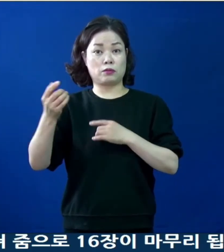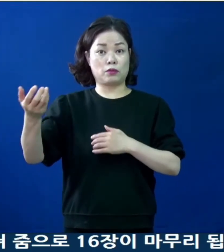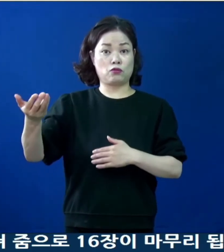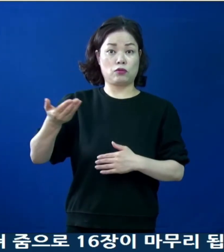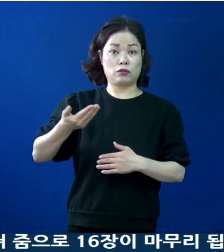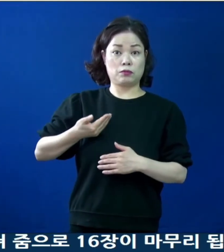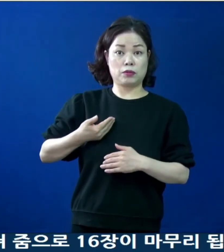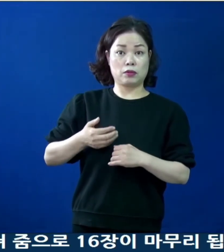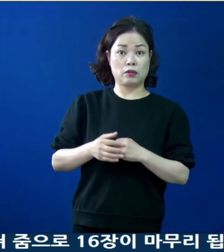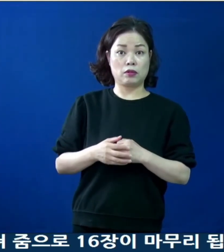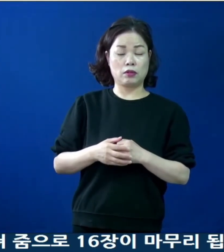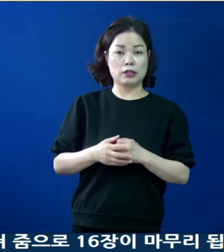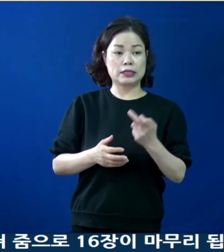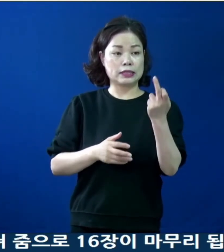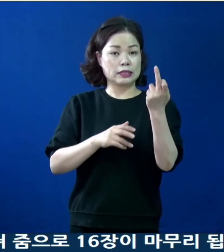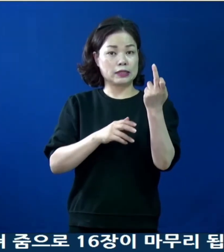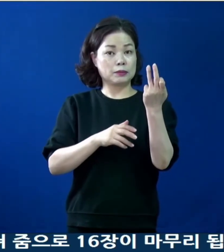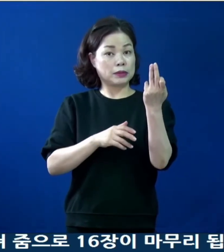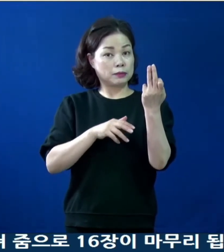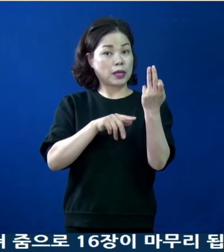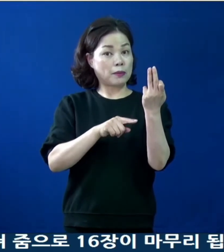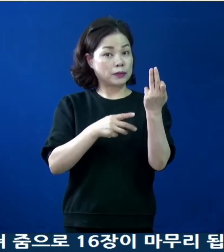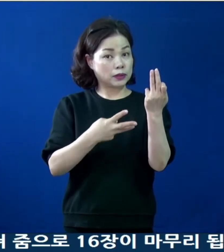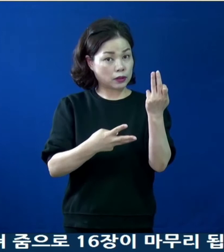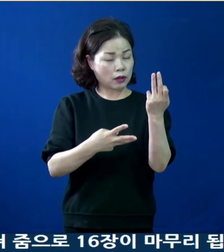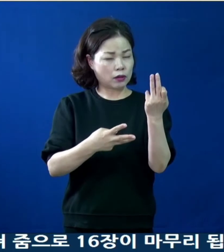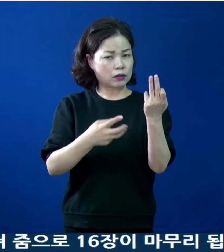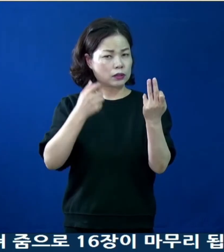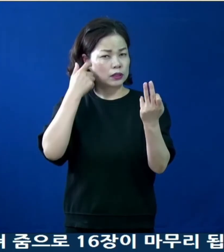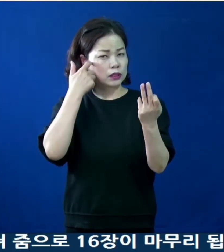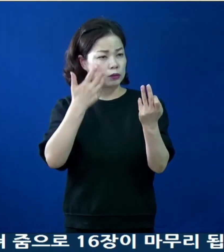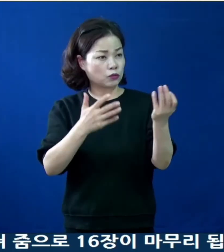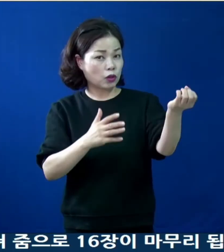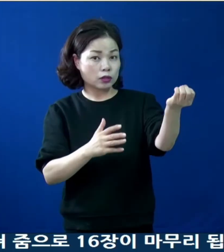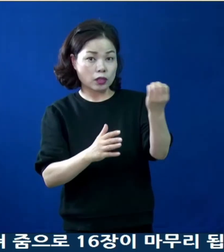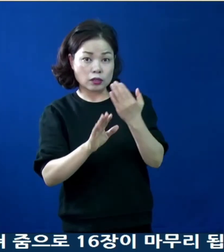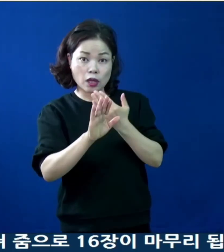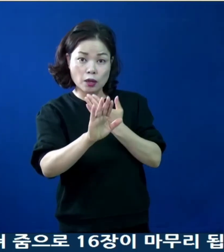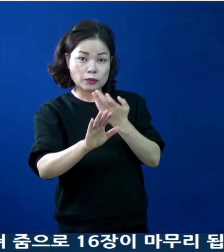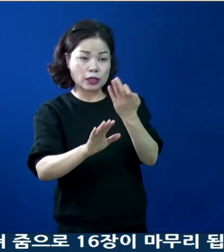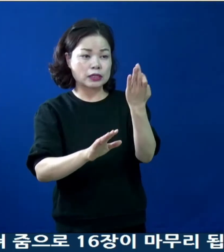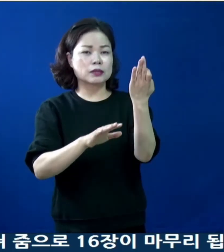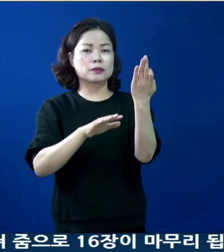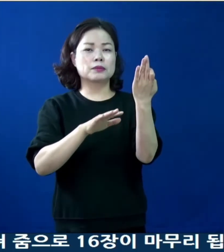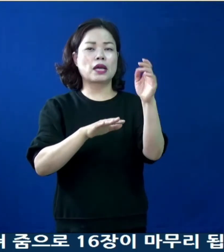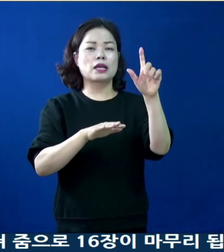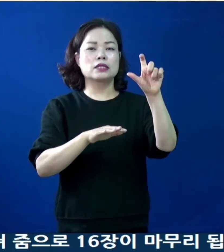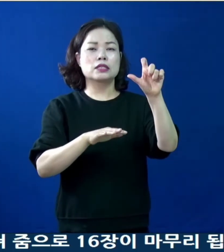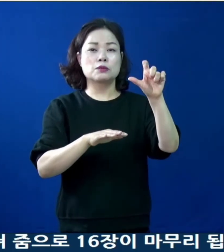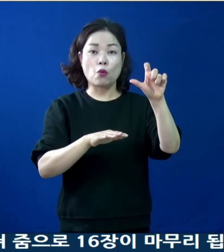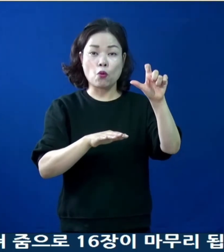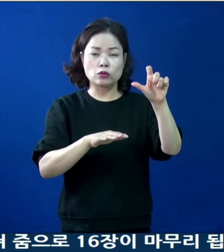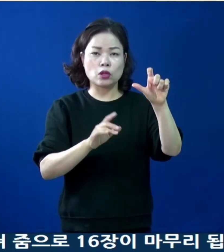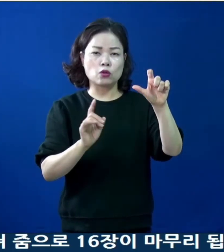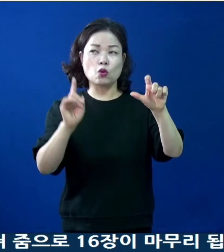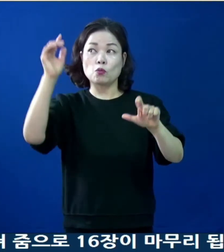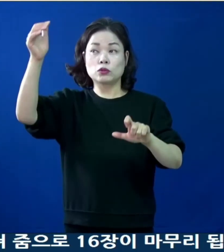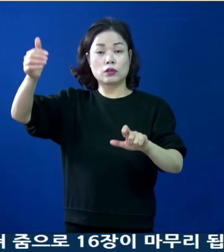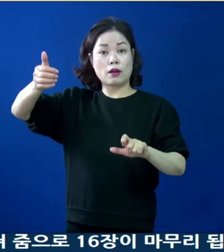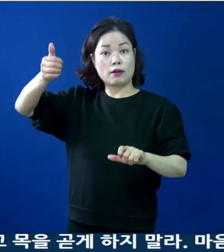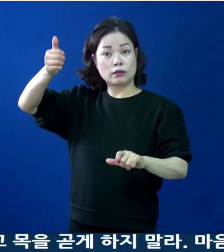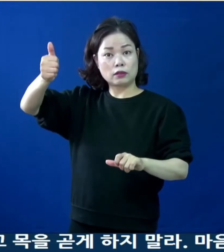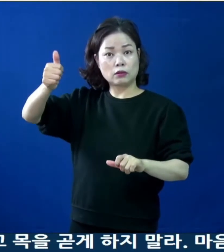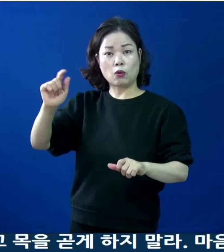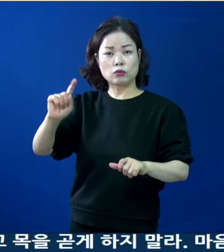하십니다. 12절 13절 말씀 그 질문과 대답 이후에 14절과 15절에서 높으신